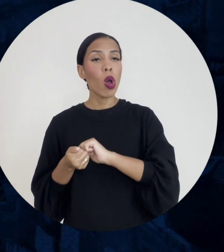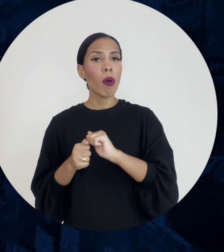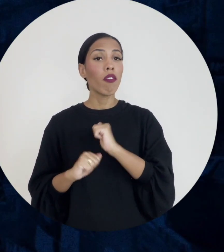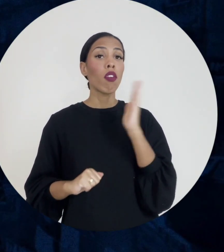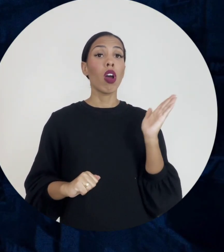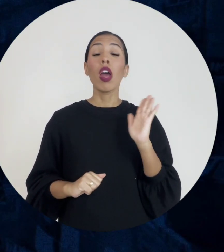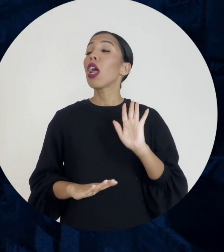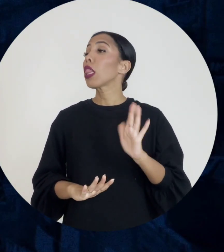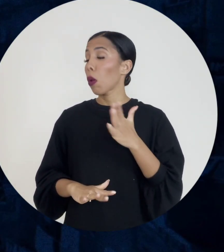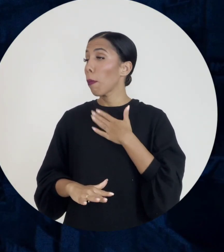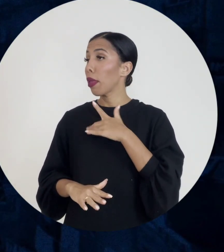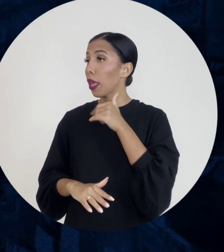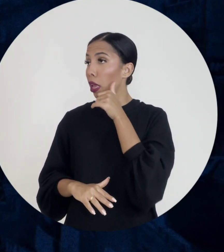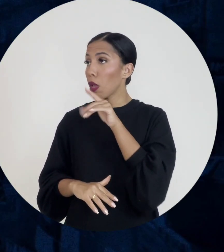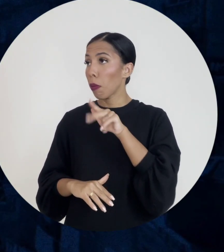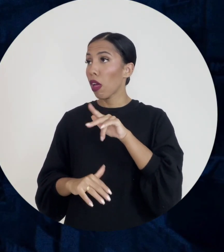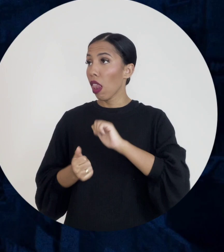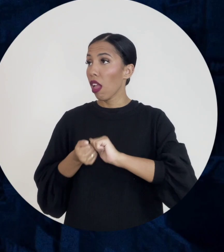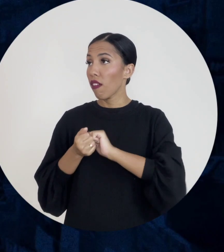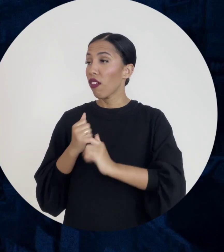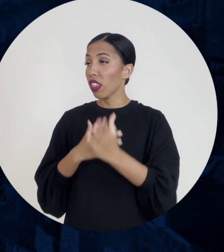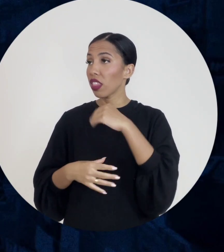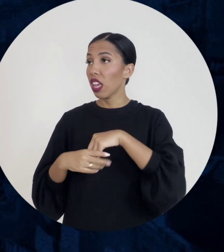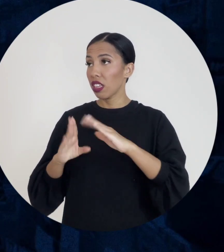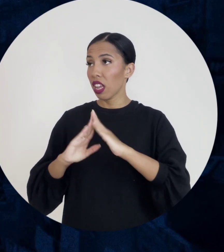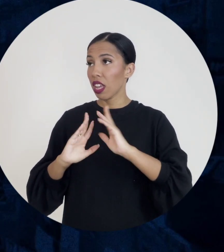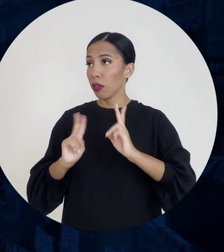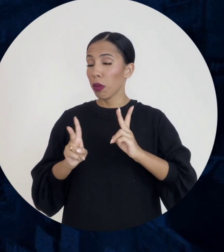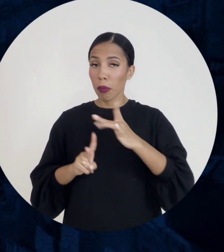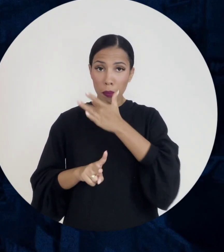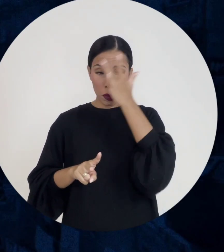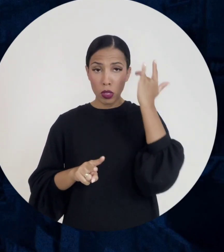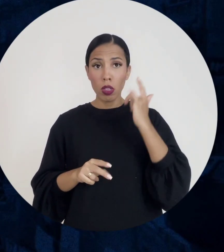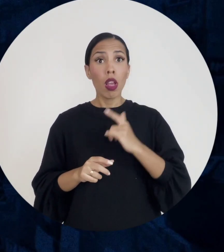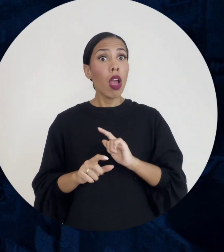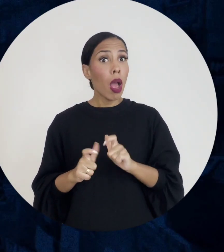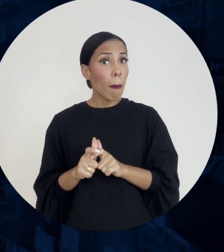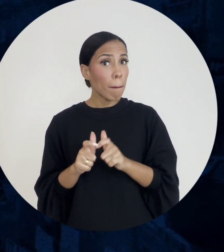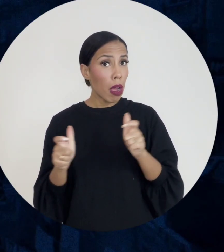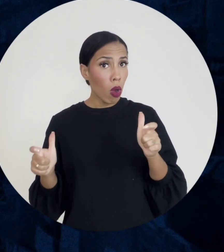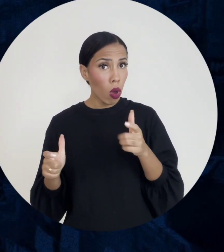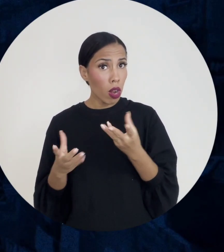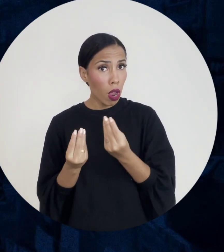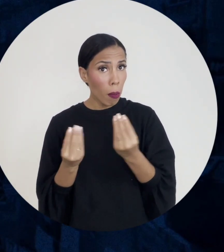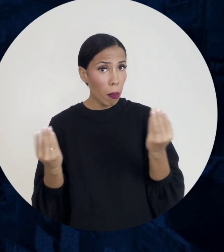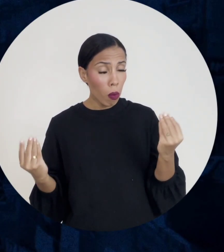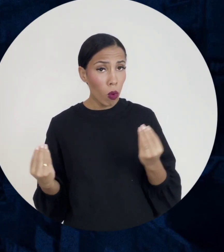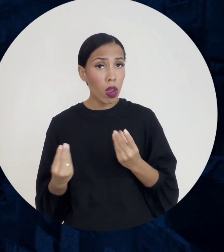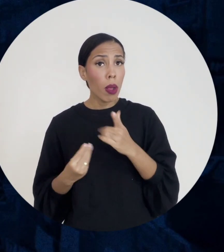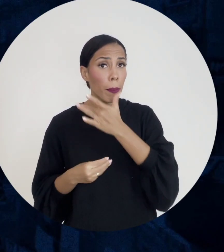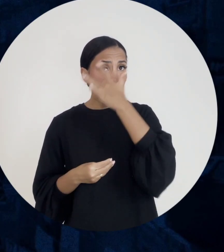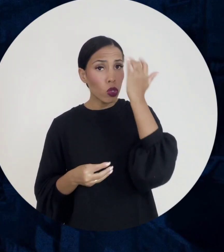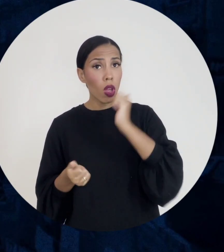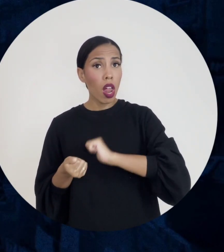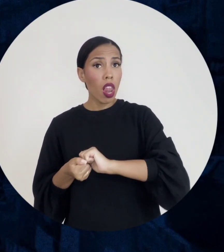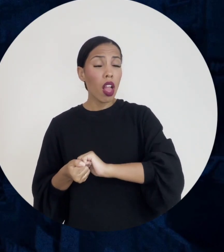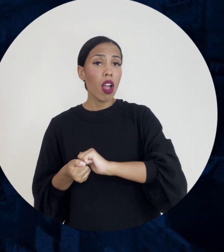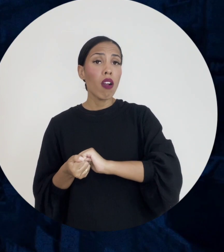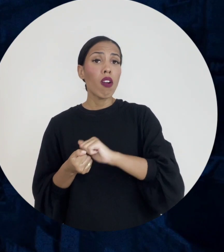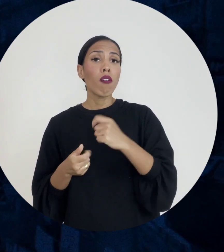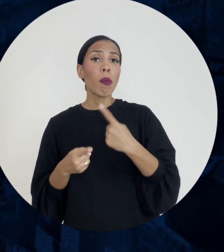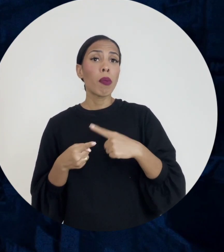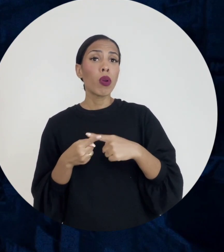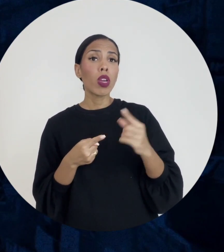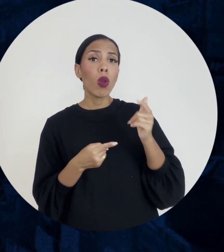era o sustento, né? Mas eu acho que com toda aquela carência, eu acho que tinha aquela convivência de você rever aquelas pessoas toda